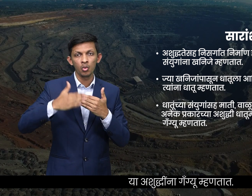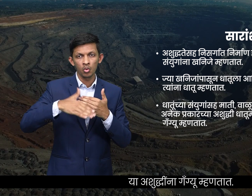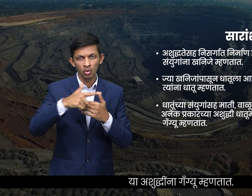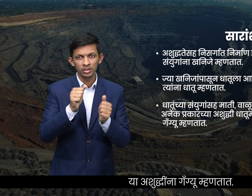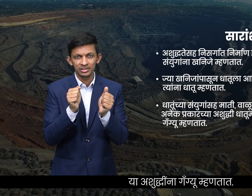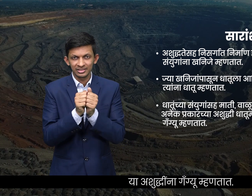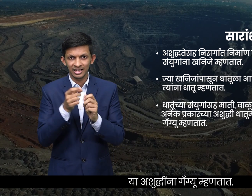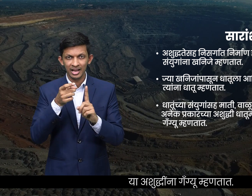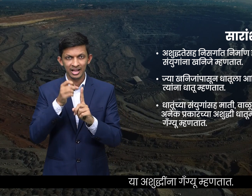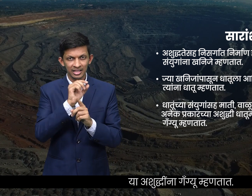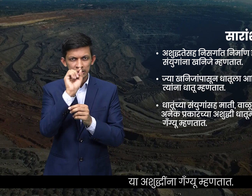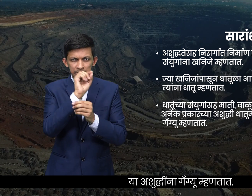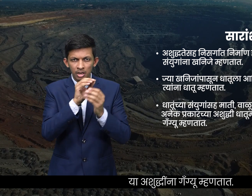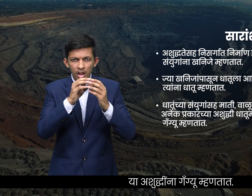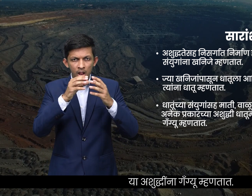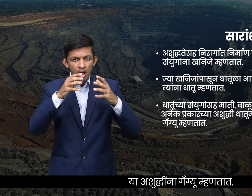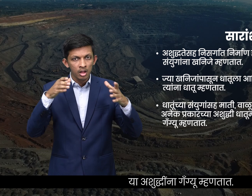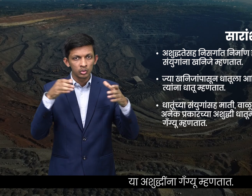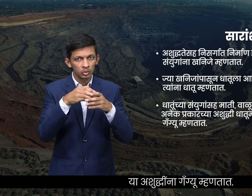गँग्यू म्हणतात.